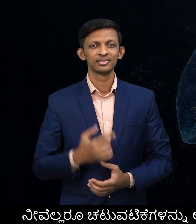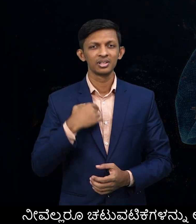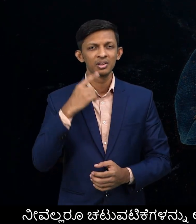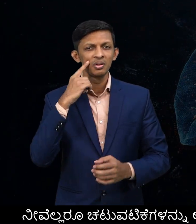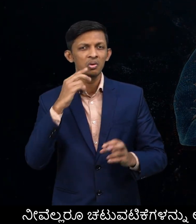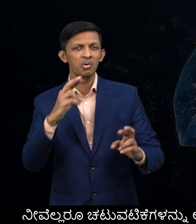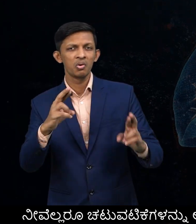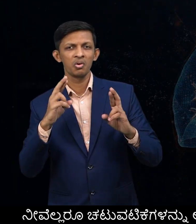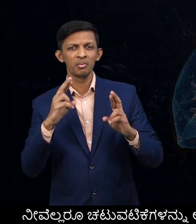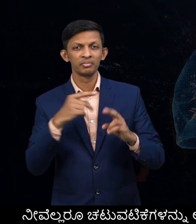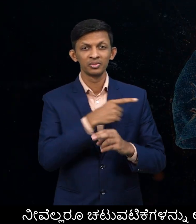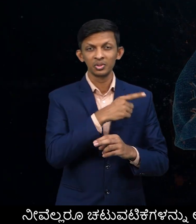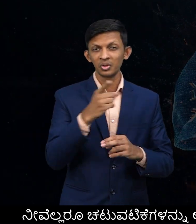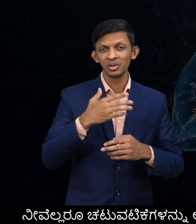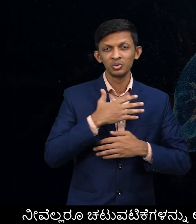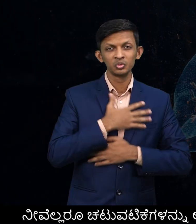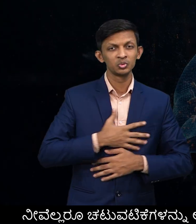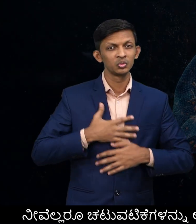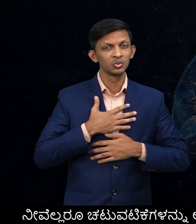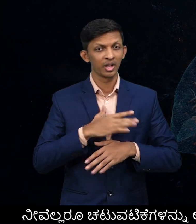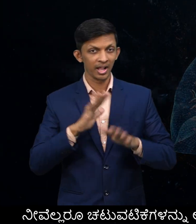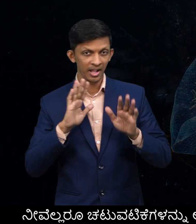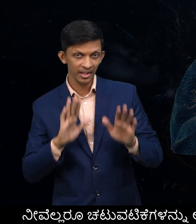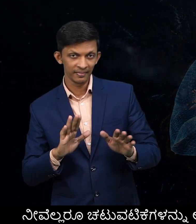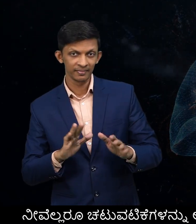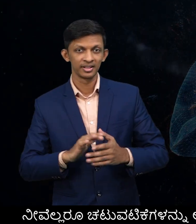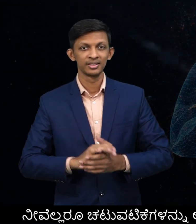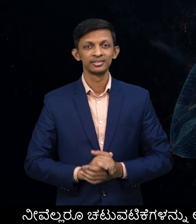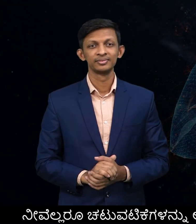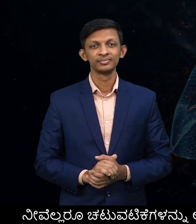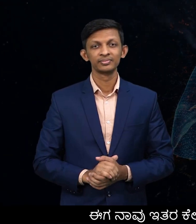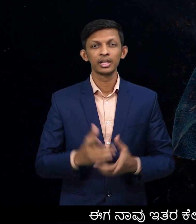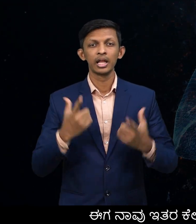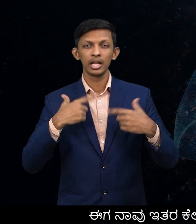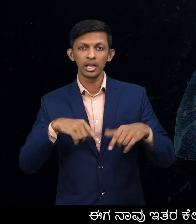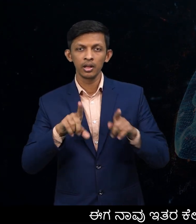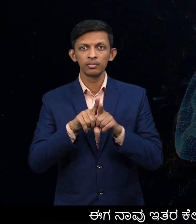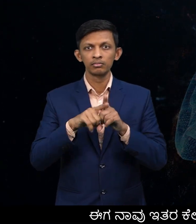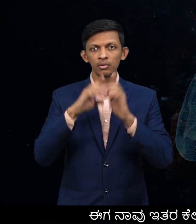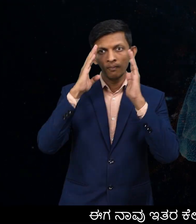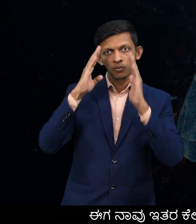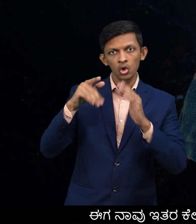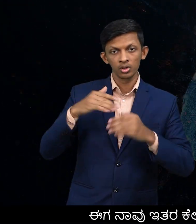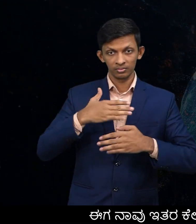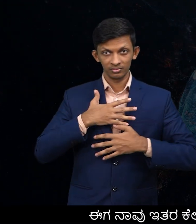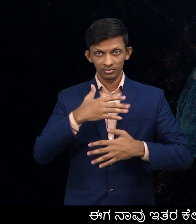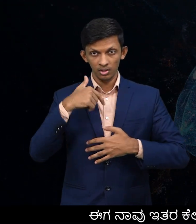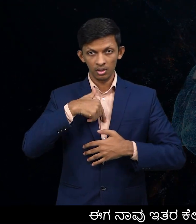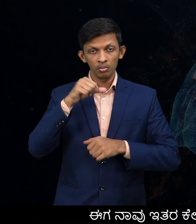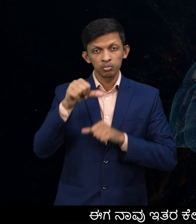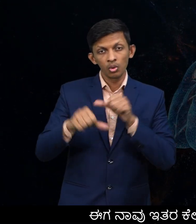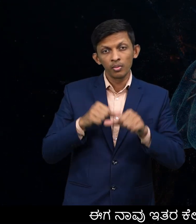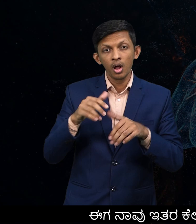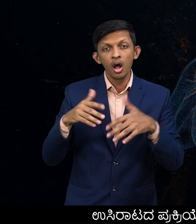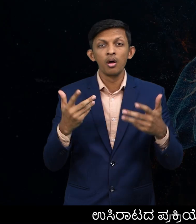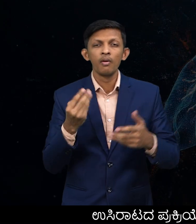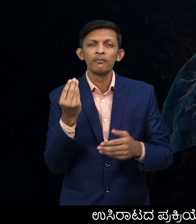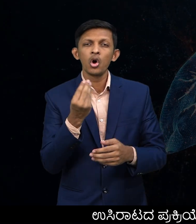ನೀವೆಲ್ಲರೂ ಚಟುವಟಿಕೆಗಳನ್ನು ಆನಂದಿಸಿದ್ದೀರಿ ಎಂದು ನಾನು ಭಾವಿಸುತ್ತೇನೆ. ಈಗ ನಾವು ಇದರ ಕೆಲವು ಬಹುಕೋಶೀಯ ಪ್ರಾಣಿಗಳ ಉಸಿರಾಟದ